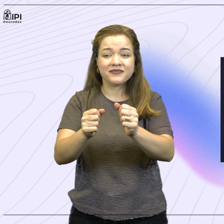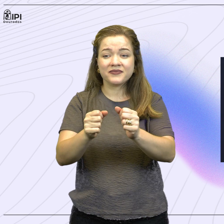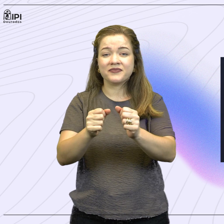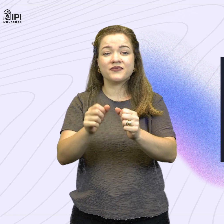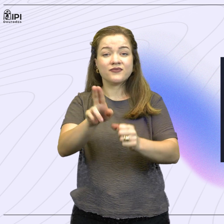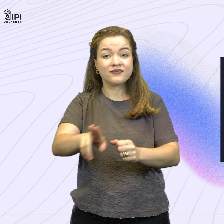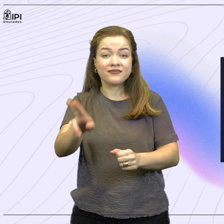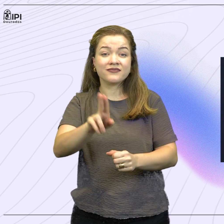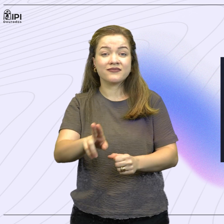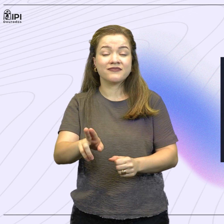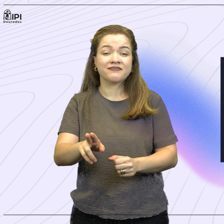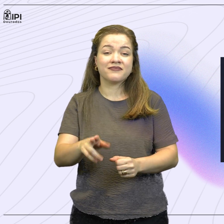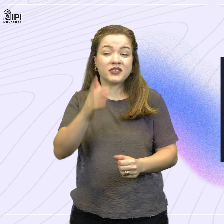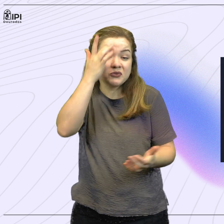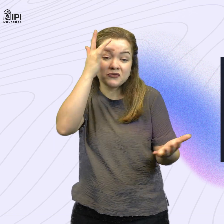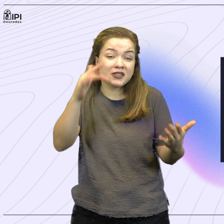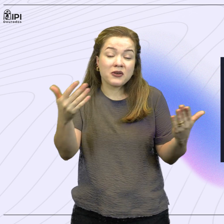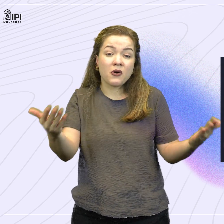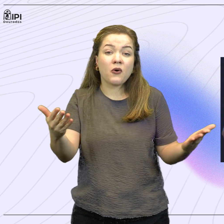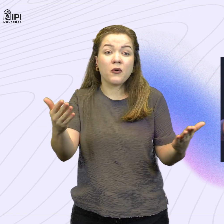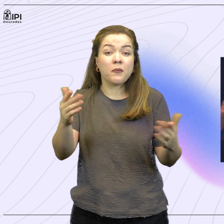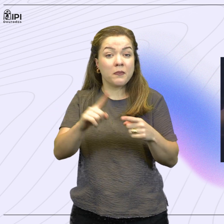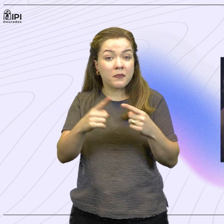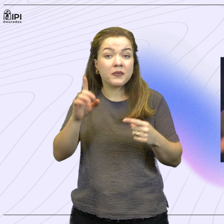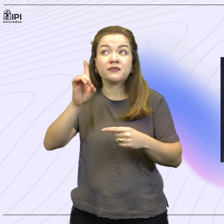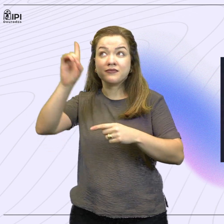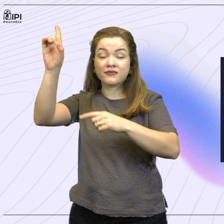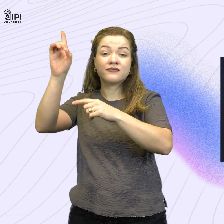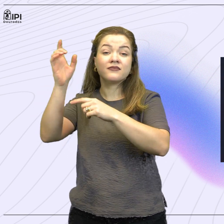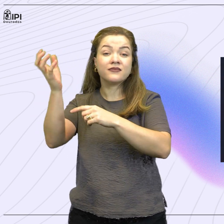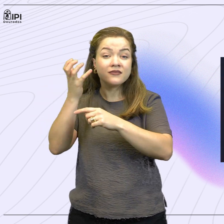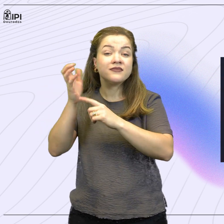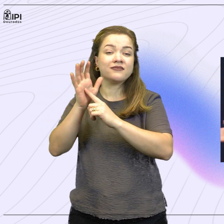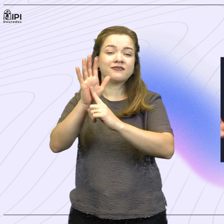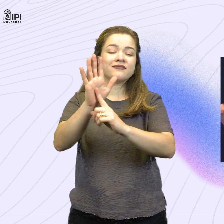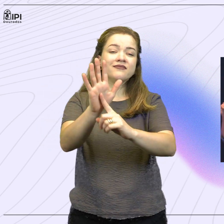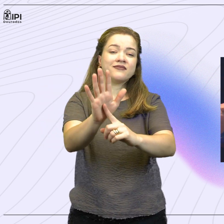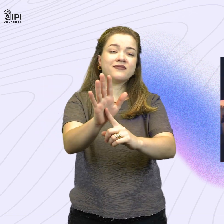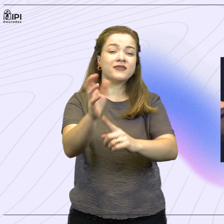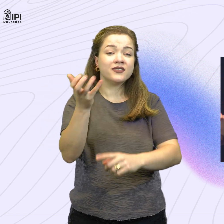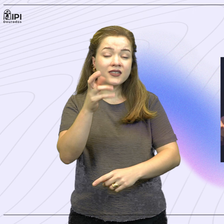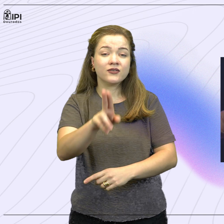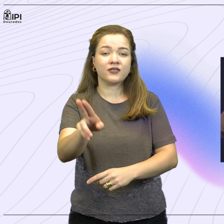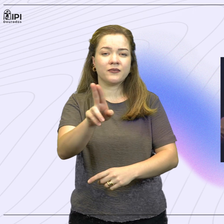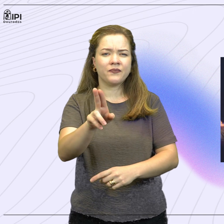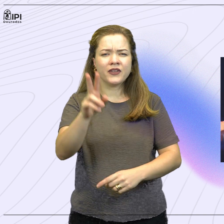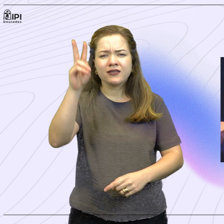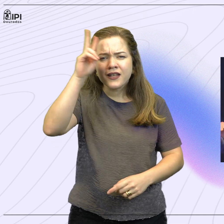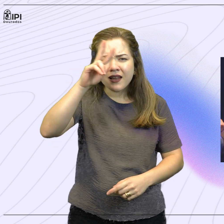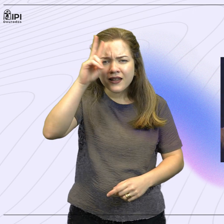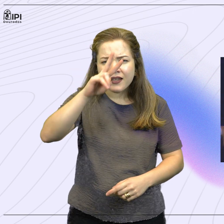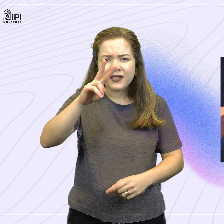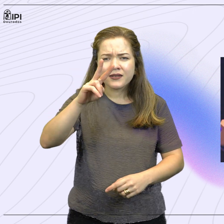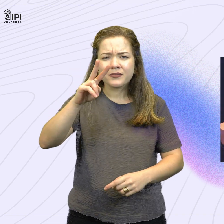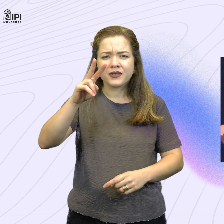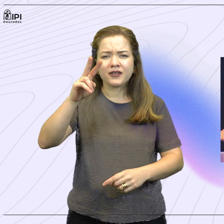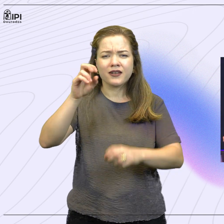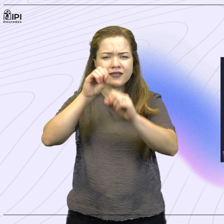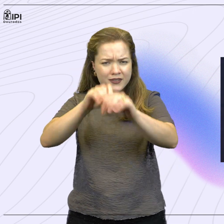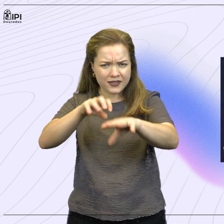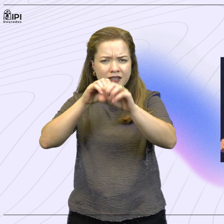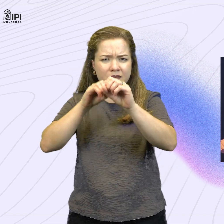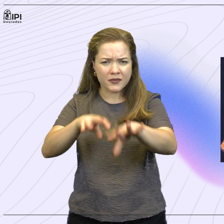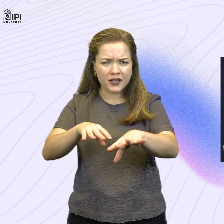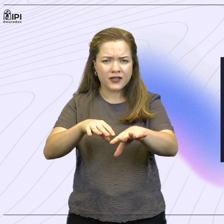sei qual é, mas Deus quer te mostrar e quer que você utilize. Porque você lembra da parábola dos talentos? O que é aquele que